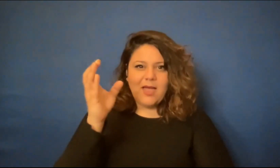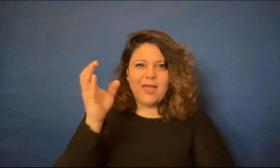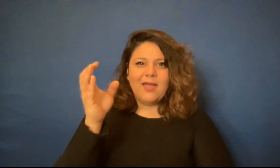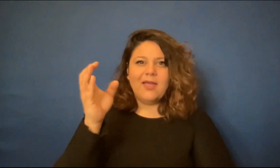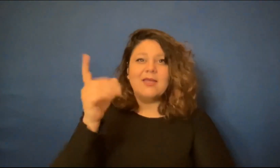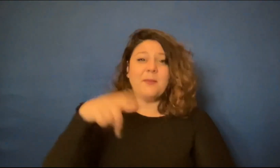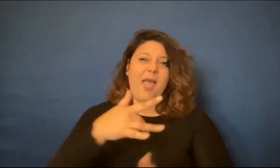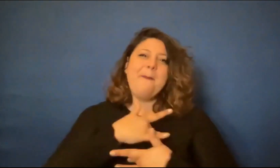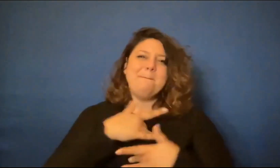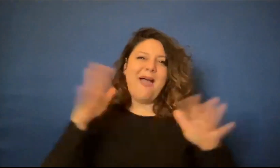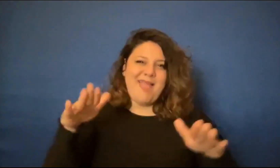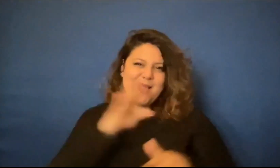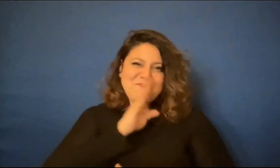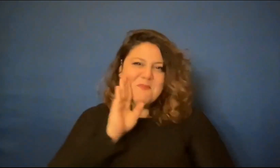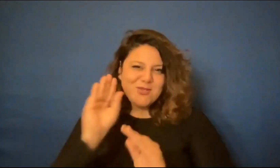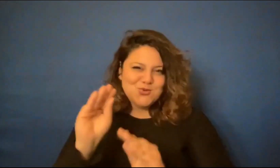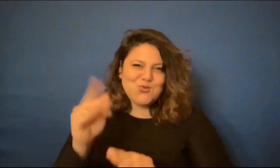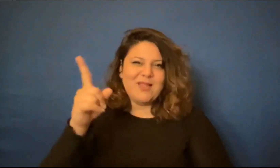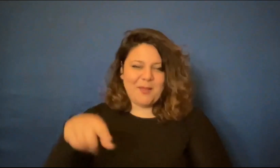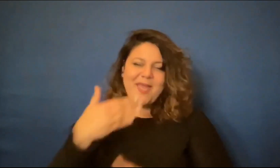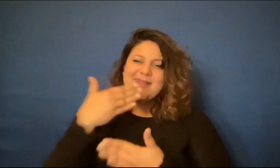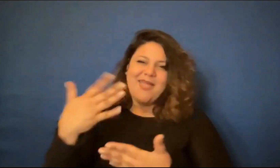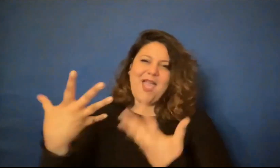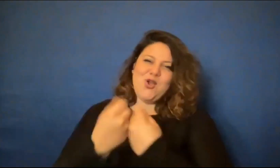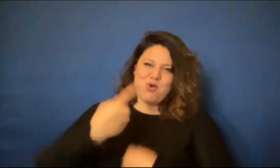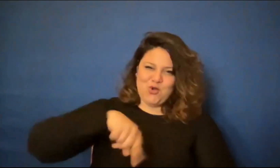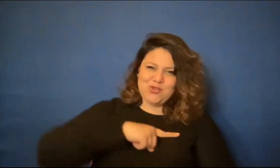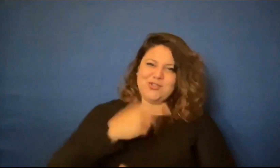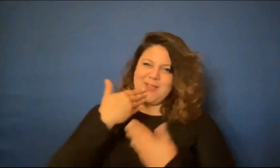María Ángeles también gracias por estar con nosotros. Gracias.